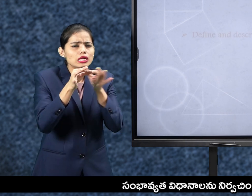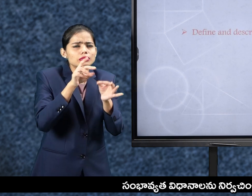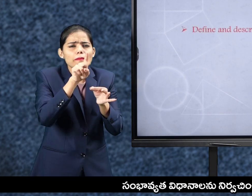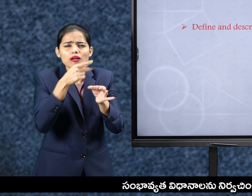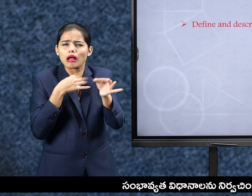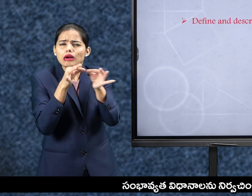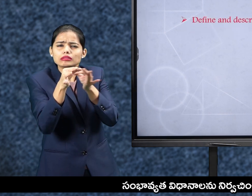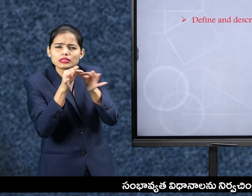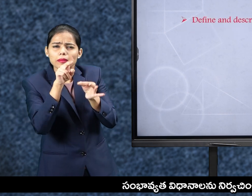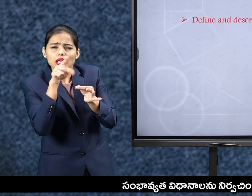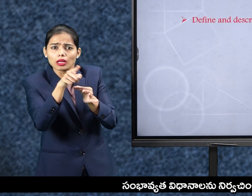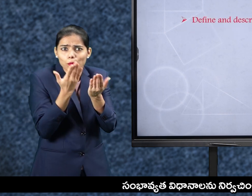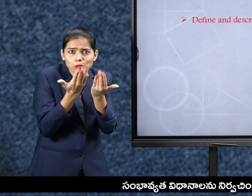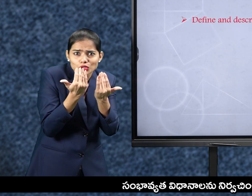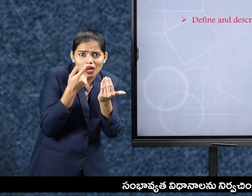సంభావ్యత విధానాలను వివరించటం నేర్చుకుంటారు.